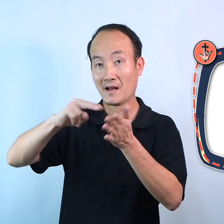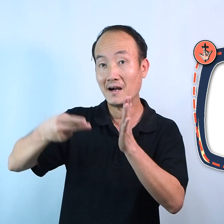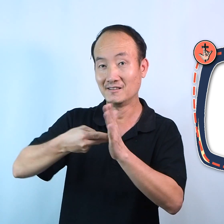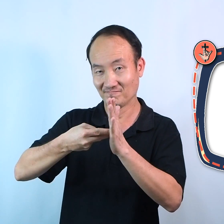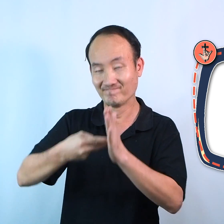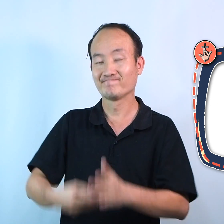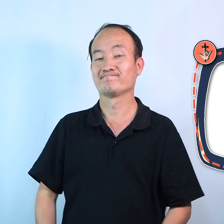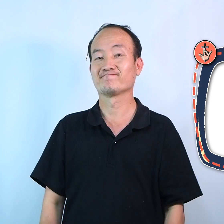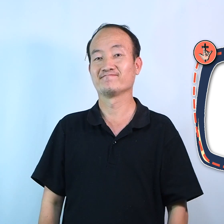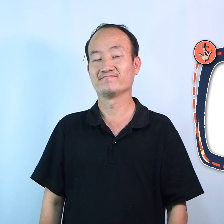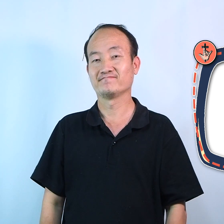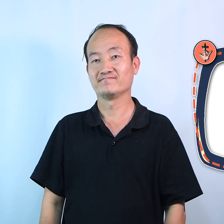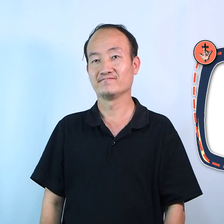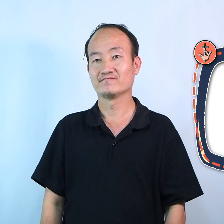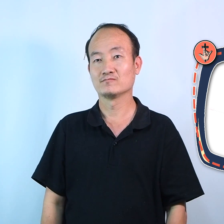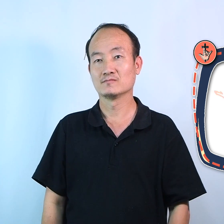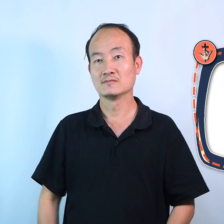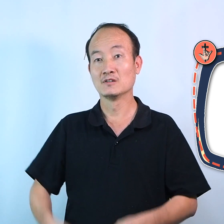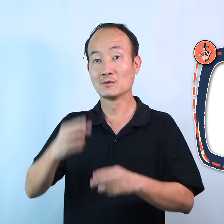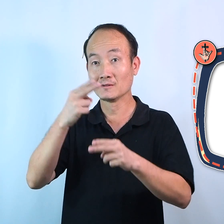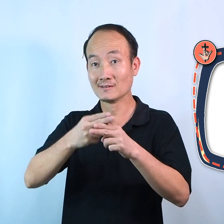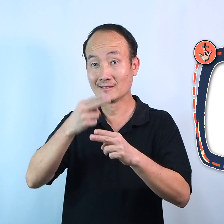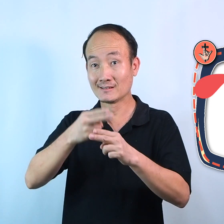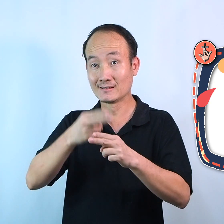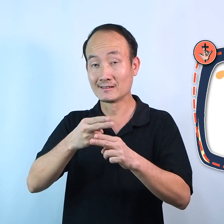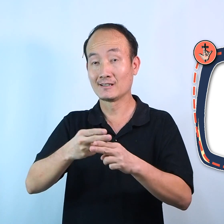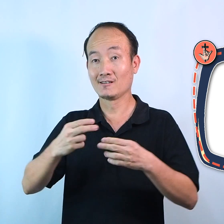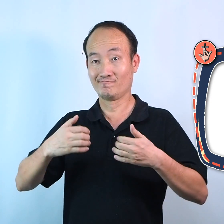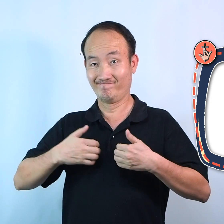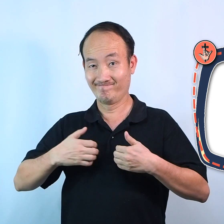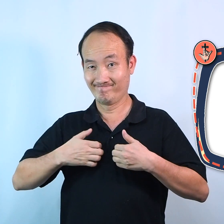คำศัพท์โมเส